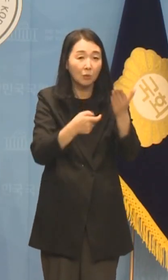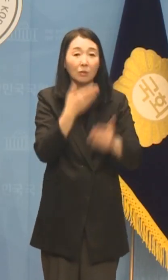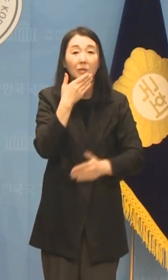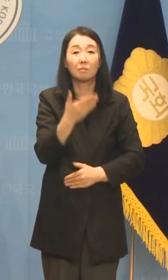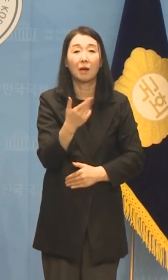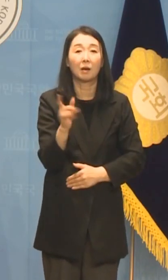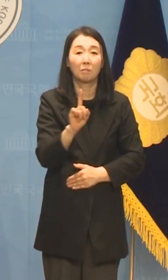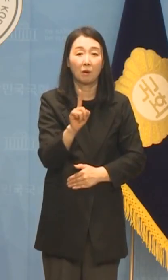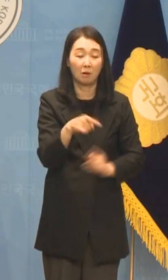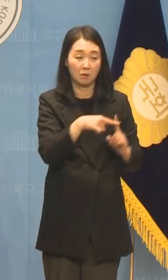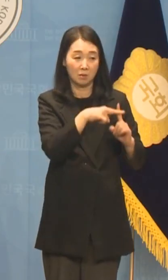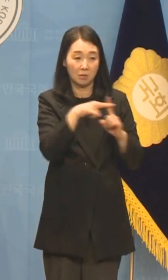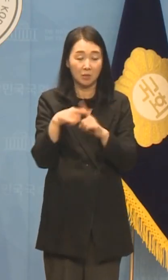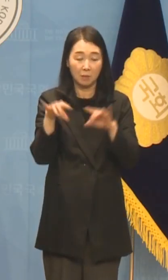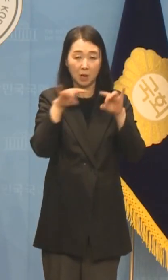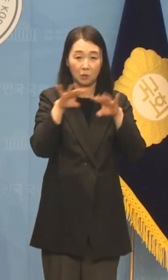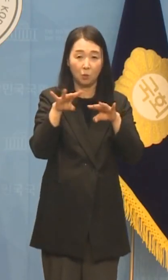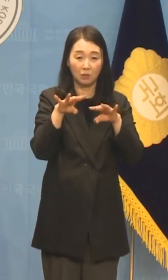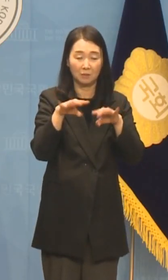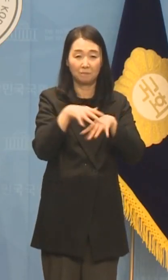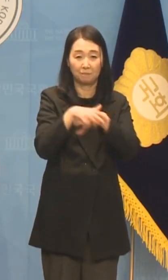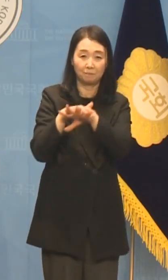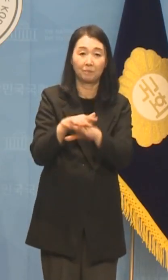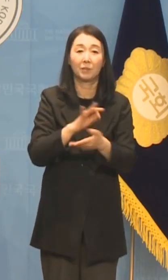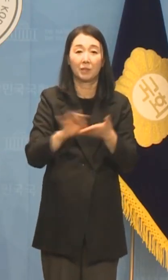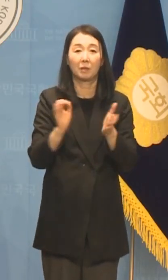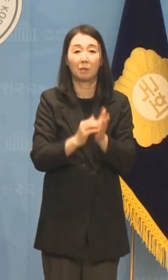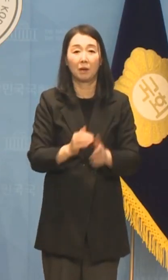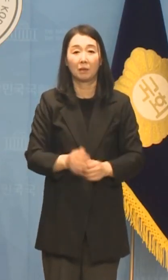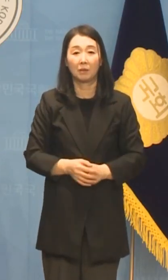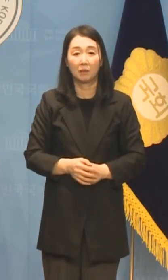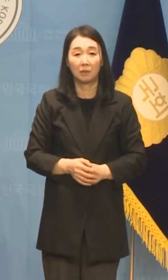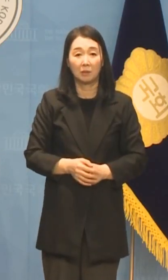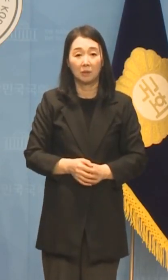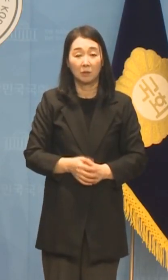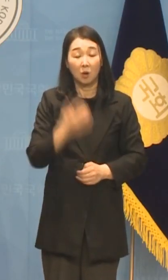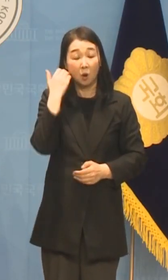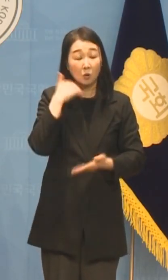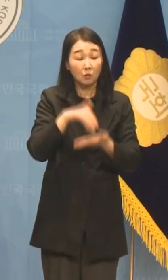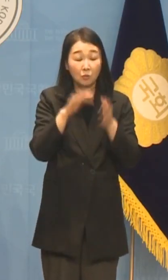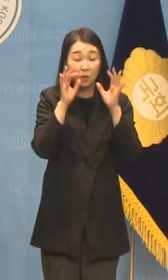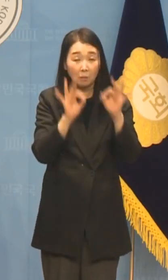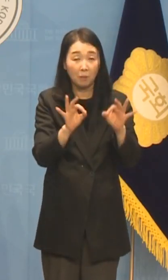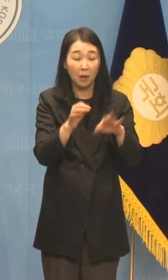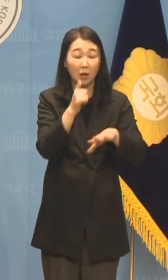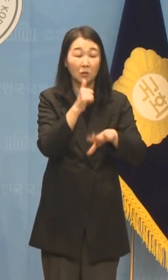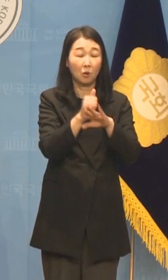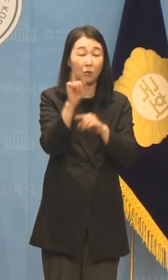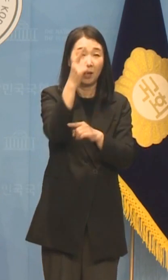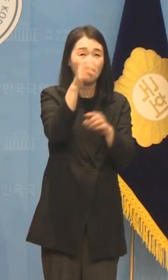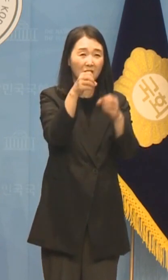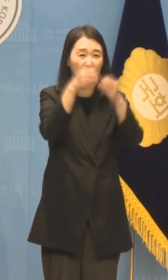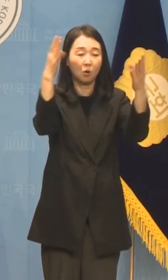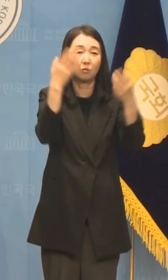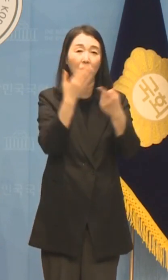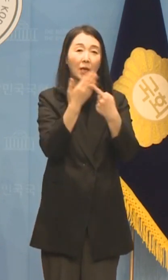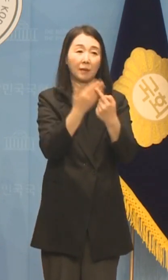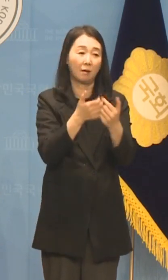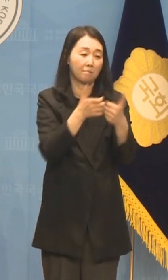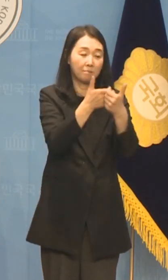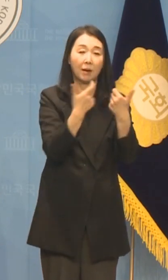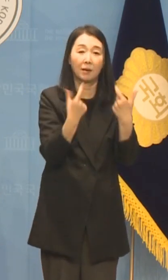있는 일반 통신망을 이용했습니다. 누가 봐도 격추해달라고 하는